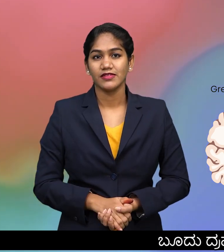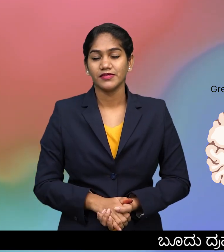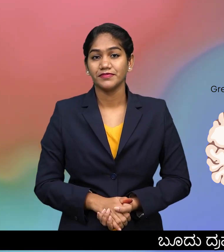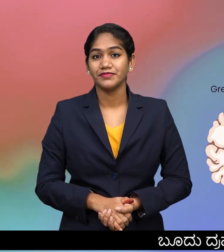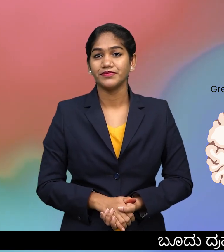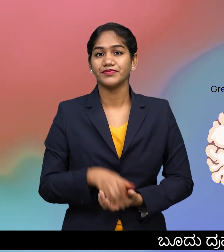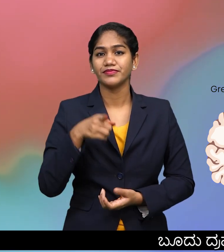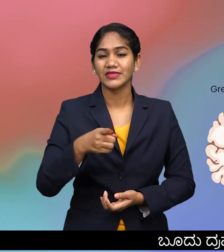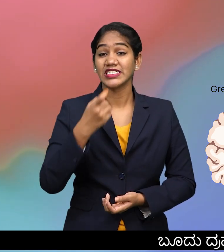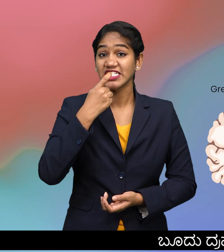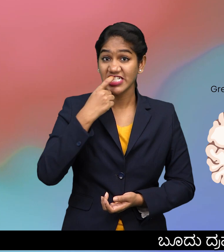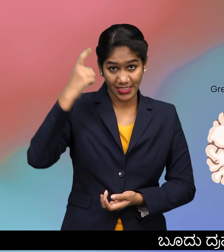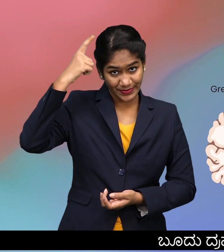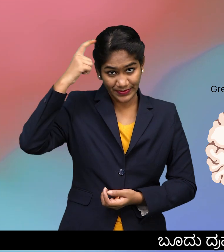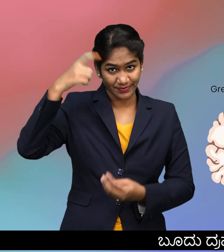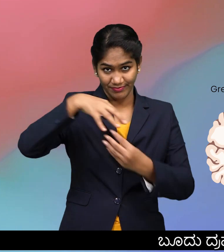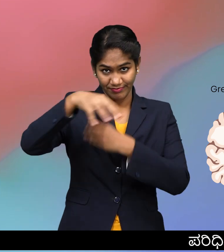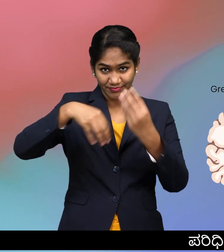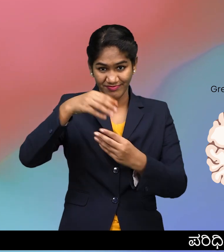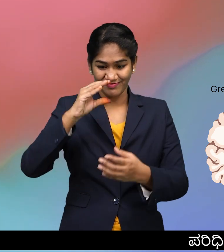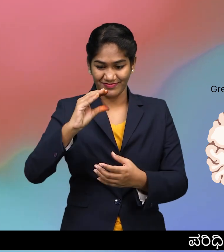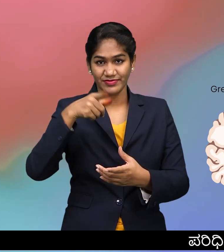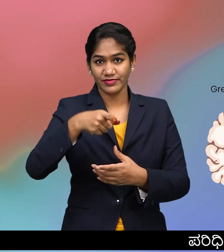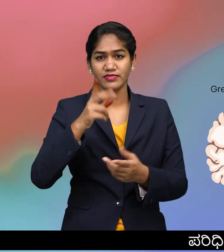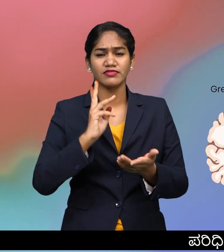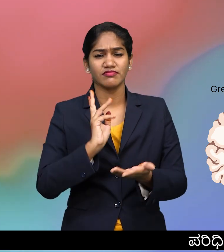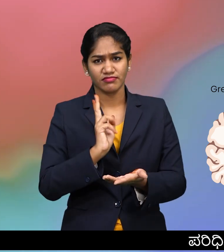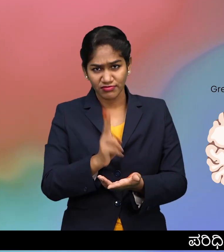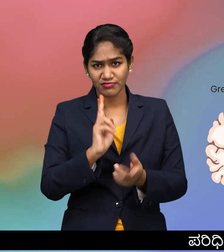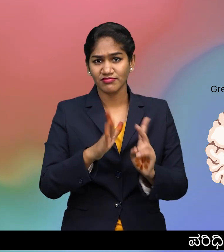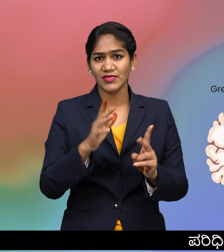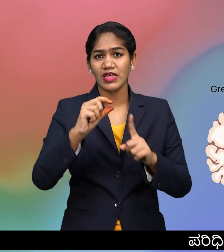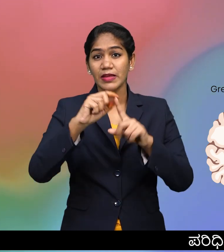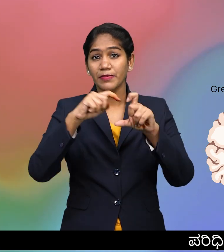ಬೂದು ದ್ರವ್ಯವು ಸಾಮಾನ್ಯವಾಗಿ ಪರಿಧಿಯಲ್ಲಿ ಇರುತ್ತದೆ.